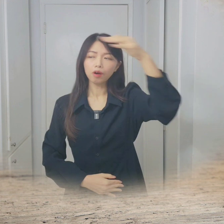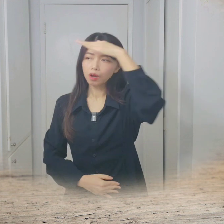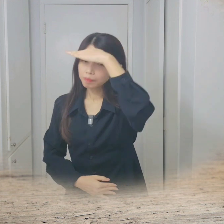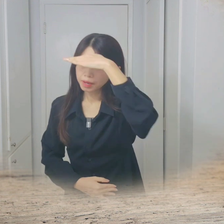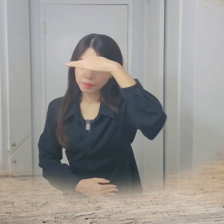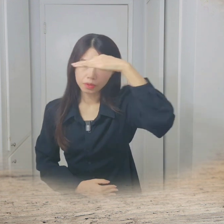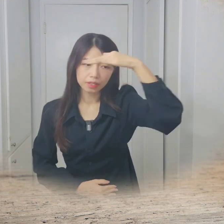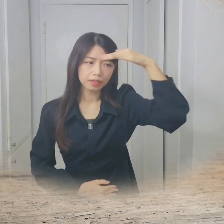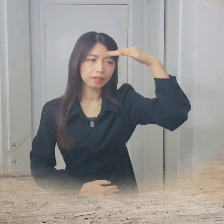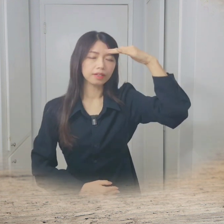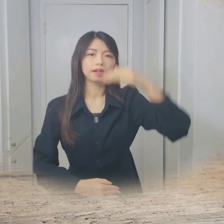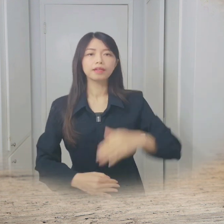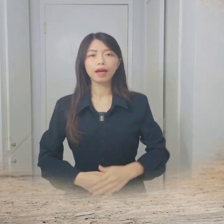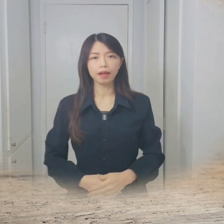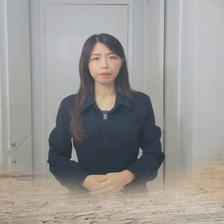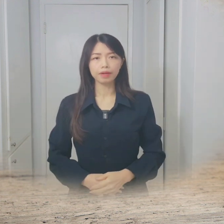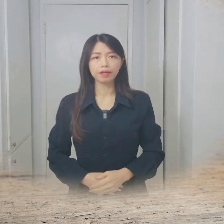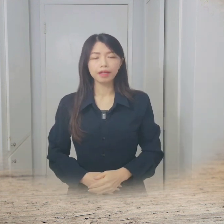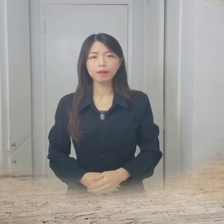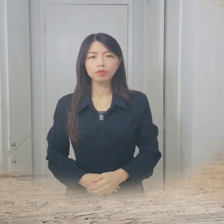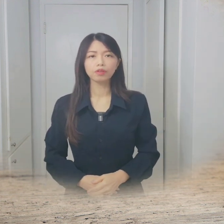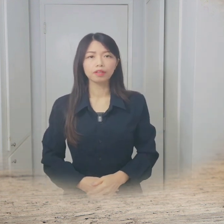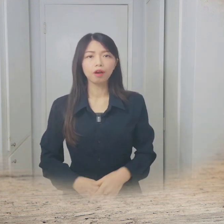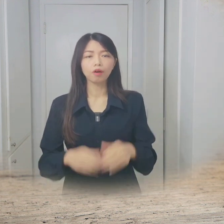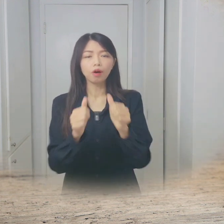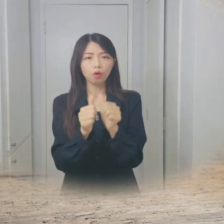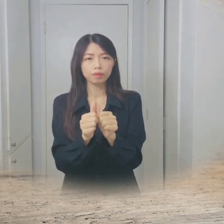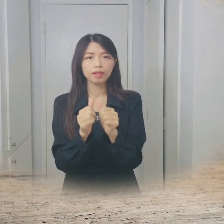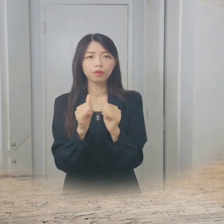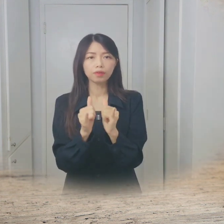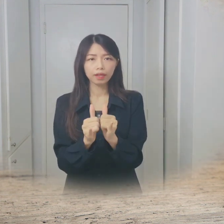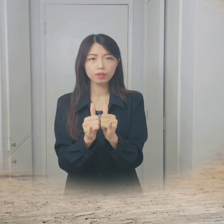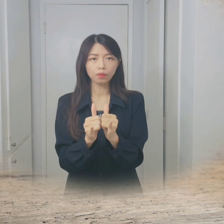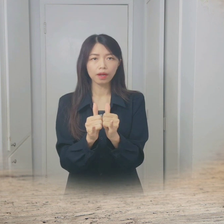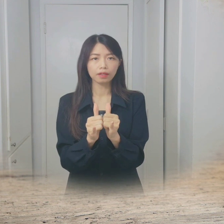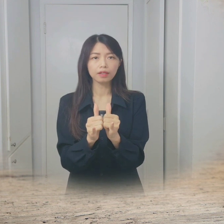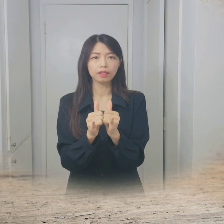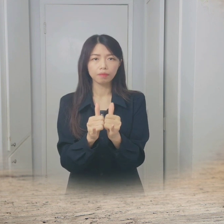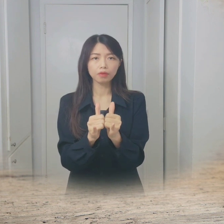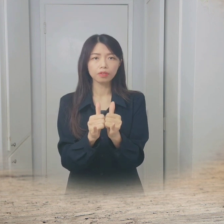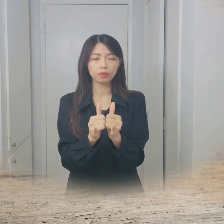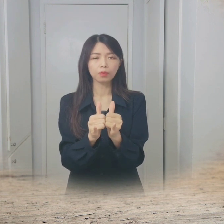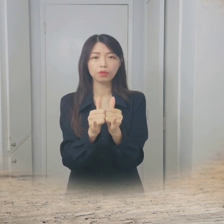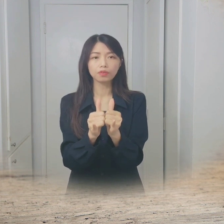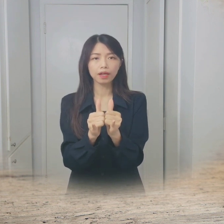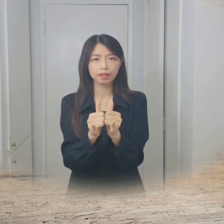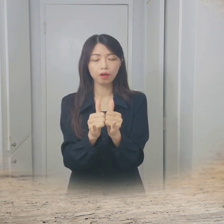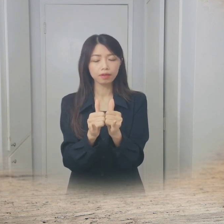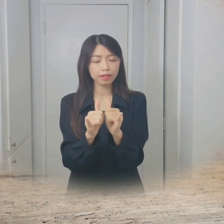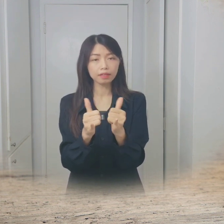주께서 바라보시는 사람 사람 수어는요. 엄지하고 새끼손가락을 이렇게 펴주시고